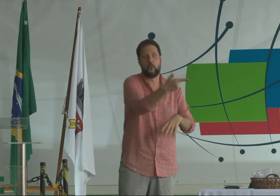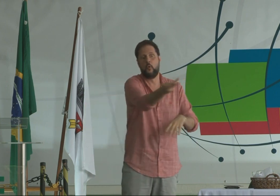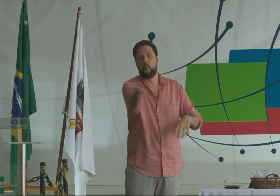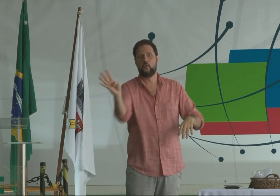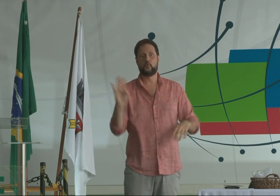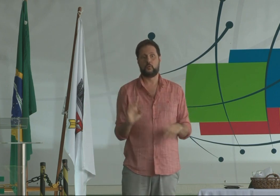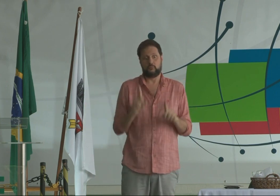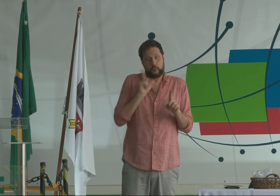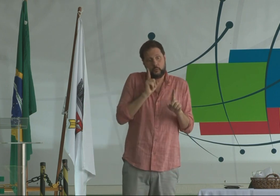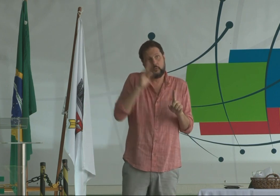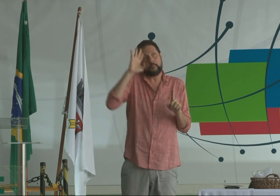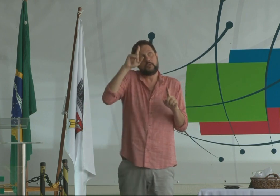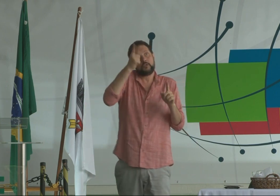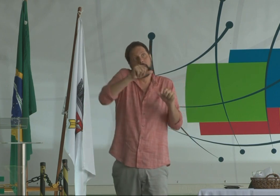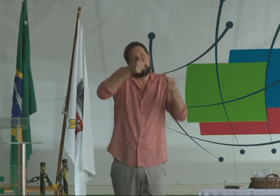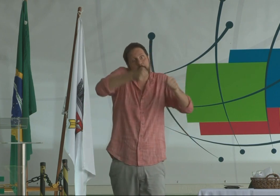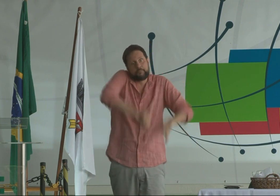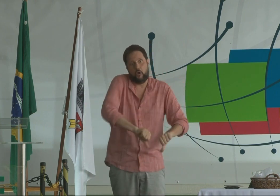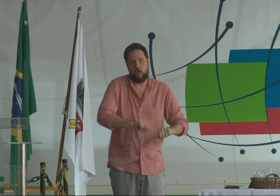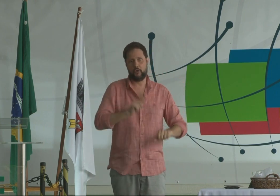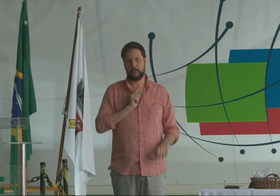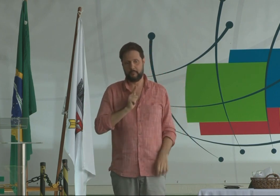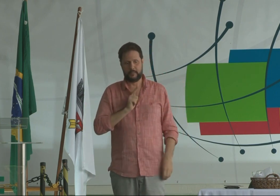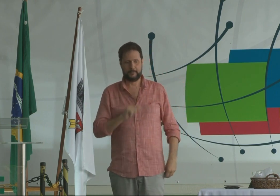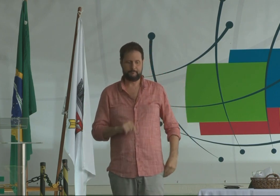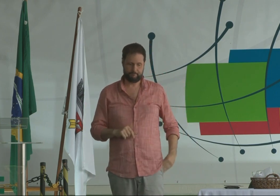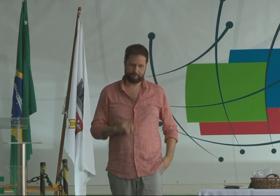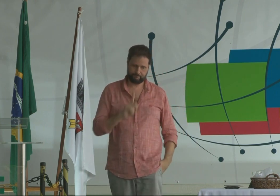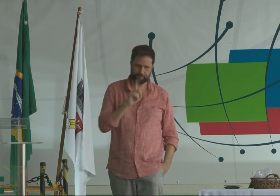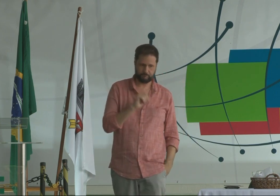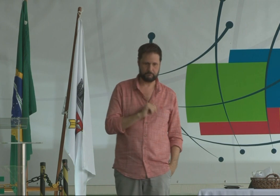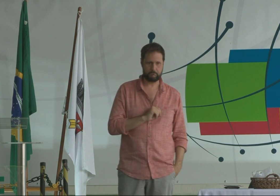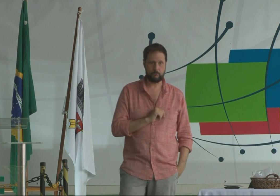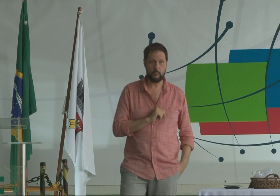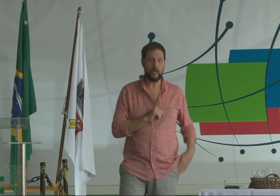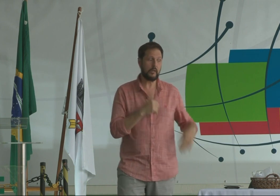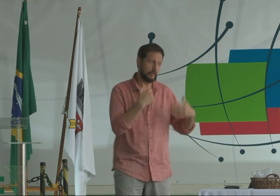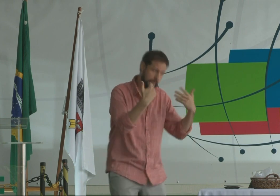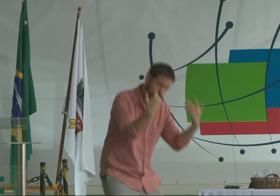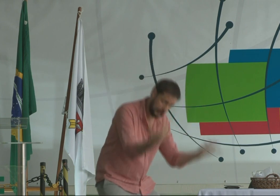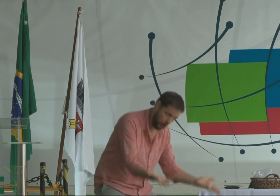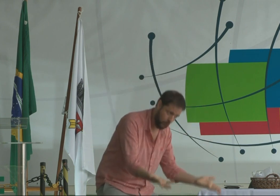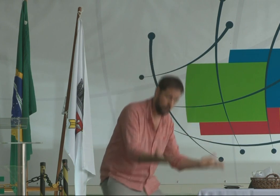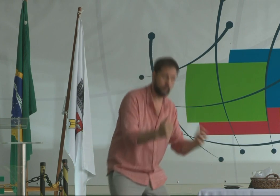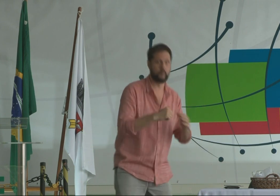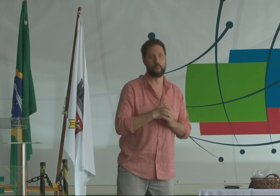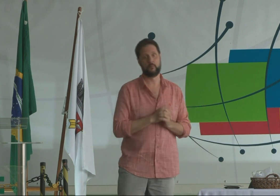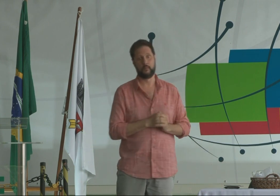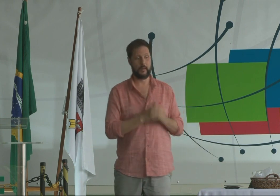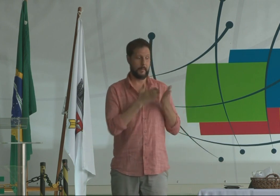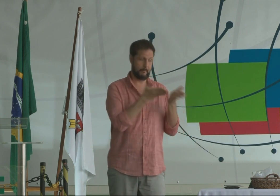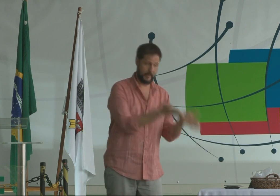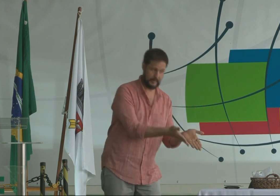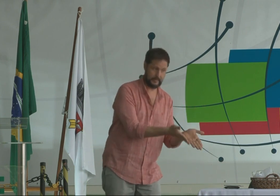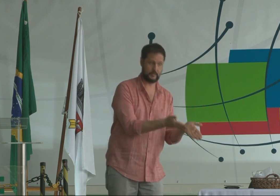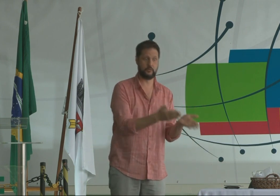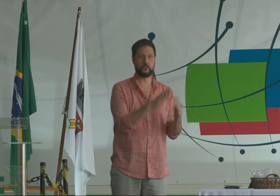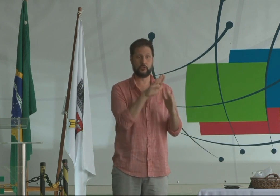coisas eficientes, coisas rápidas, rápidas que interferem na educação. Então... Aí, a